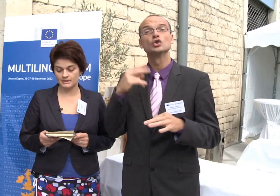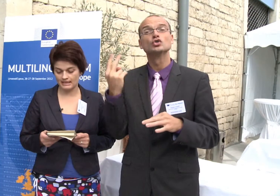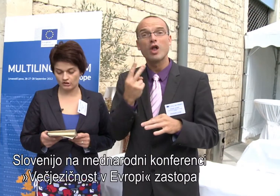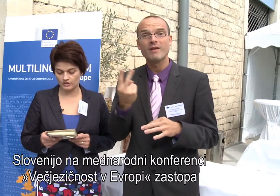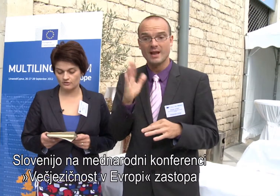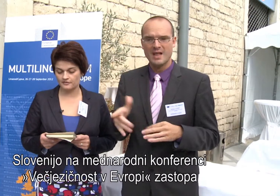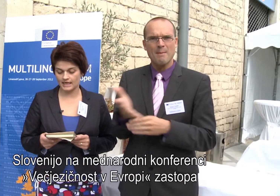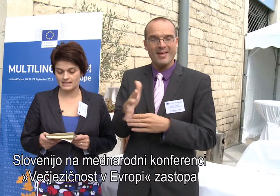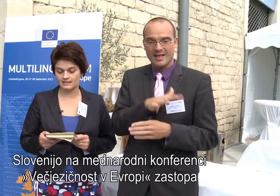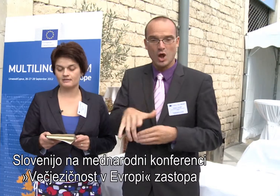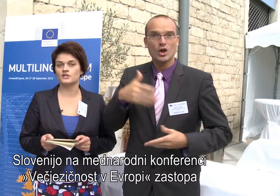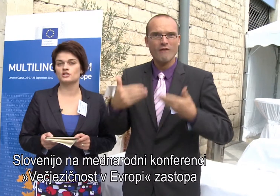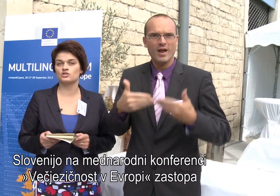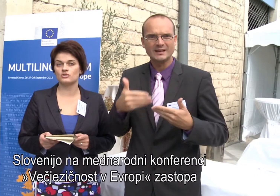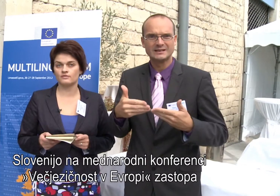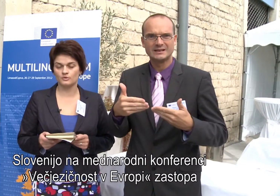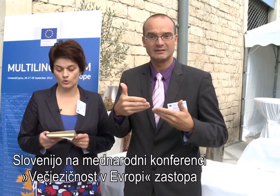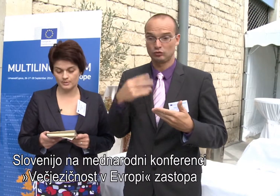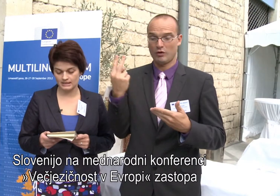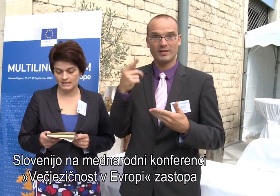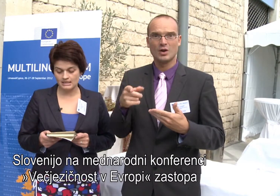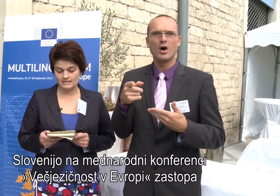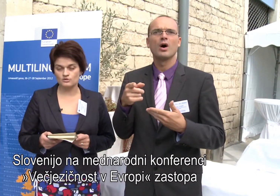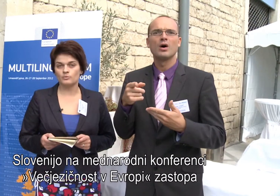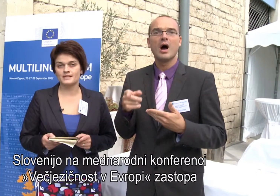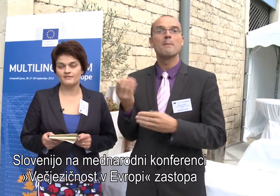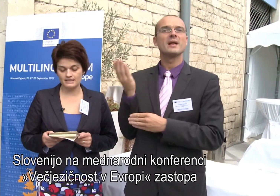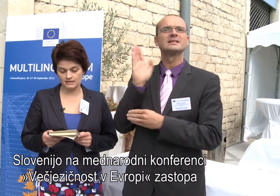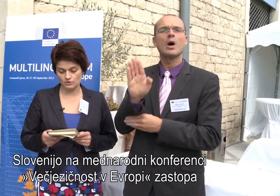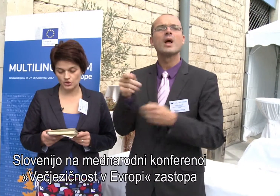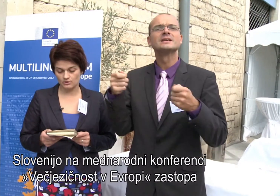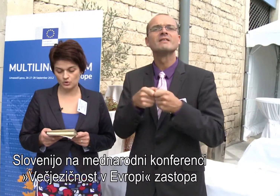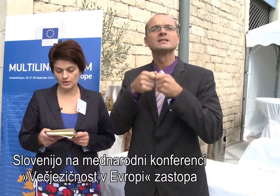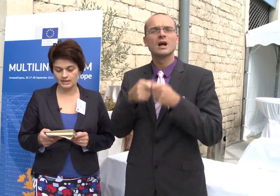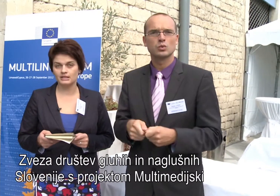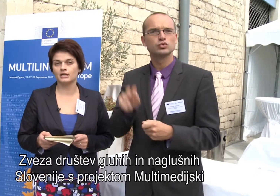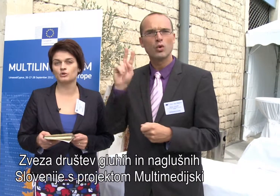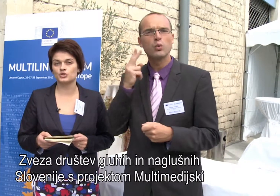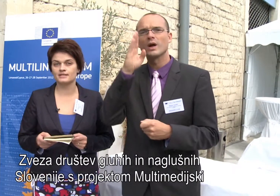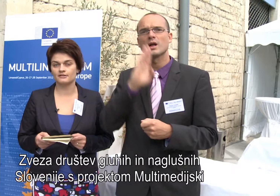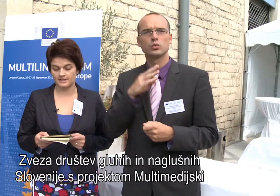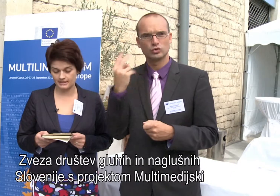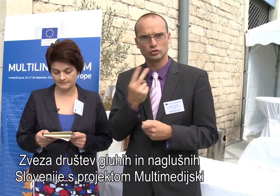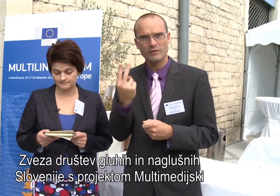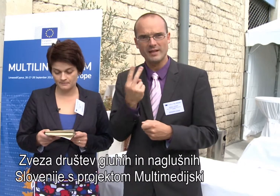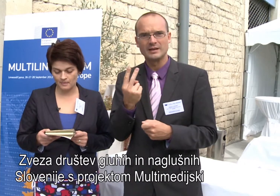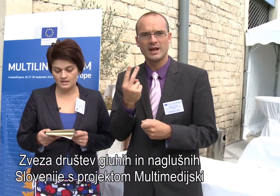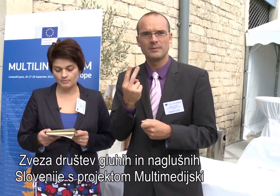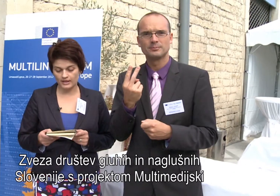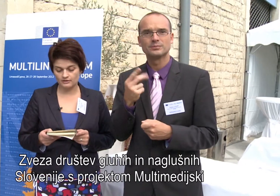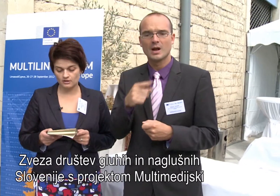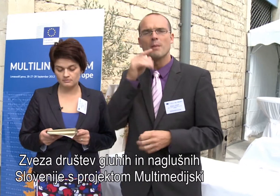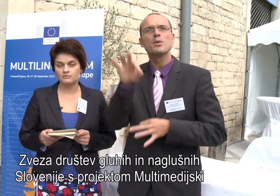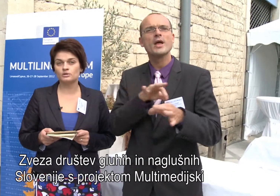Slovenijo na mednarodni konferenci Večjezičnost v Evropi zastopa Zveza društev gluhih in naglušnih Slovenije